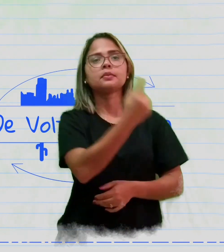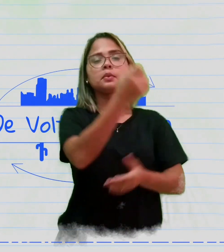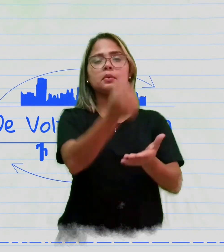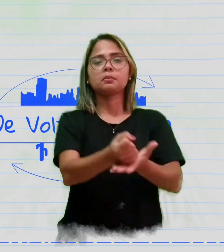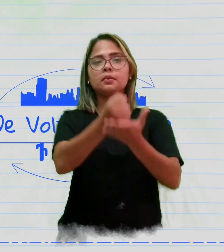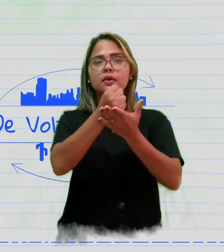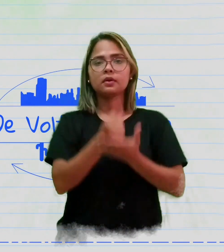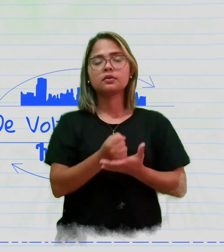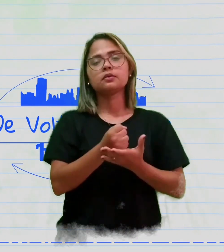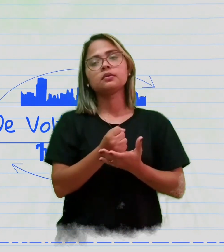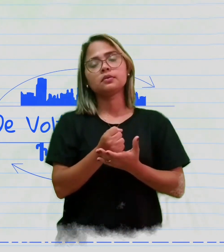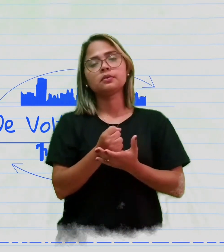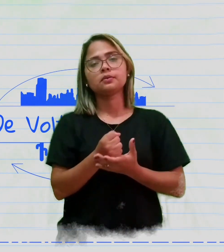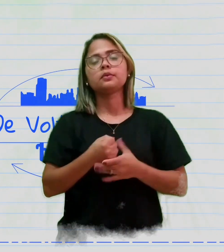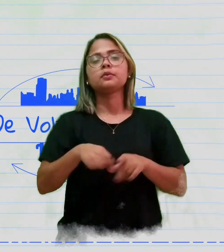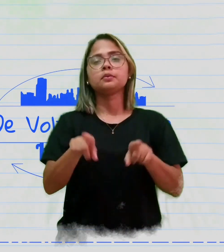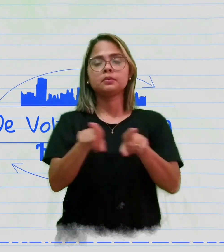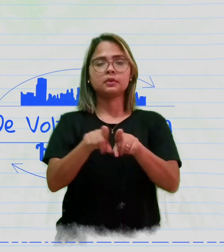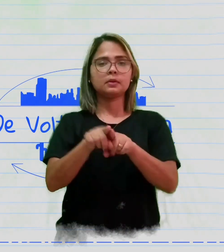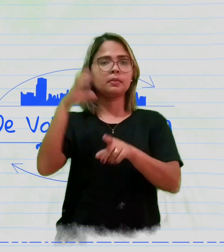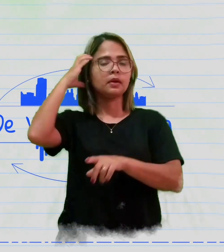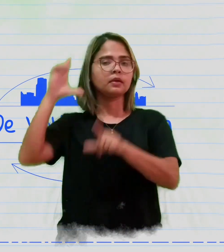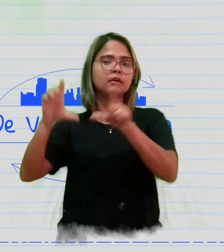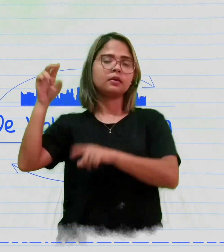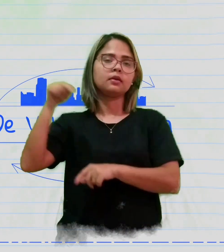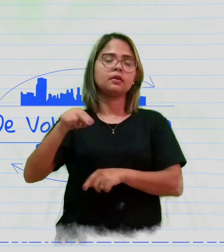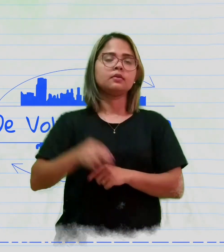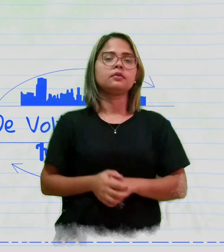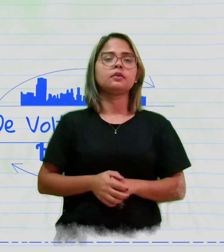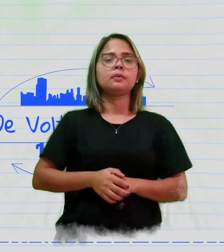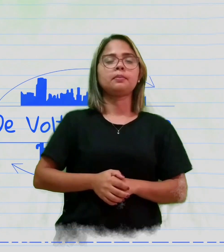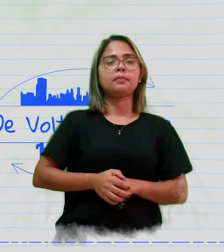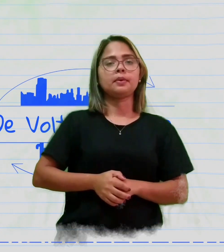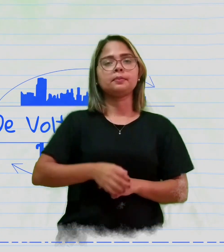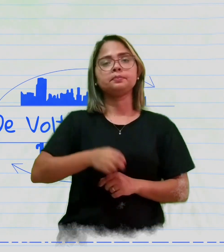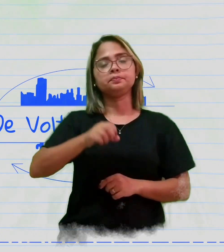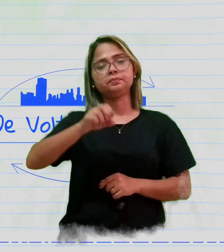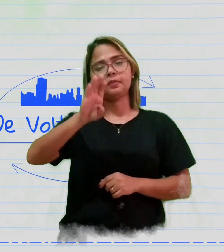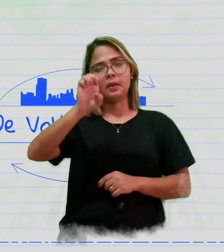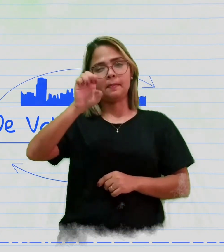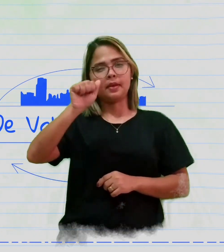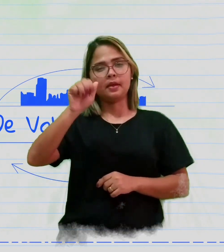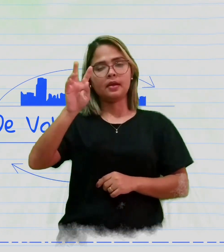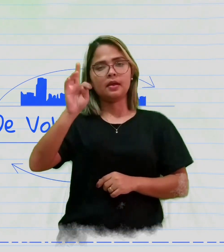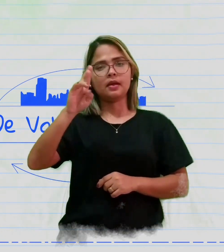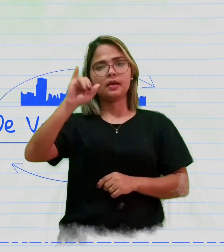todo o trabalho musicado foi de Letícia Muniz e Mariana Montezuma. E por último, porém muito,